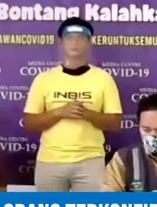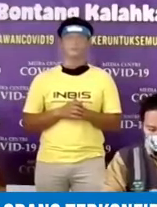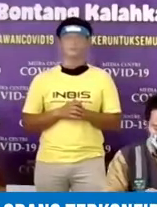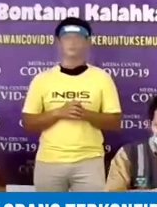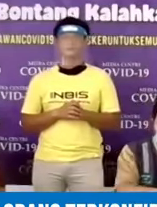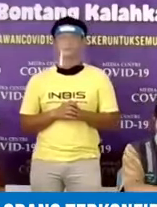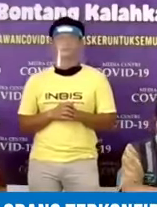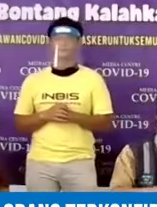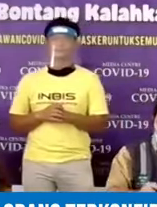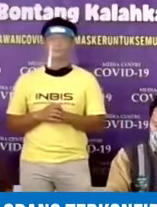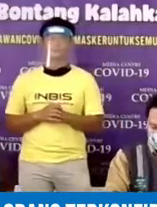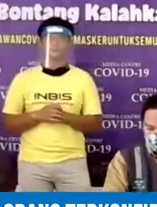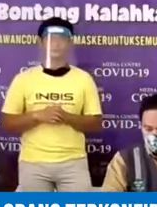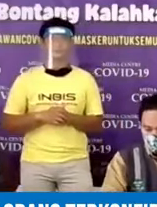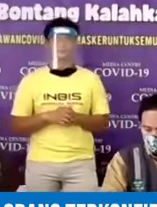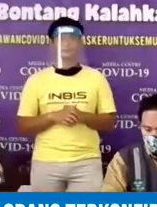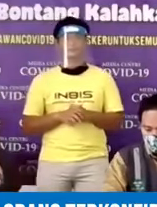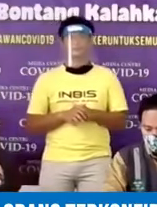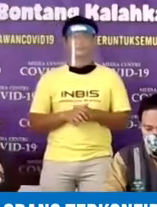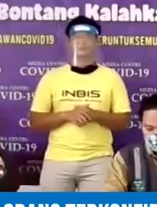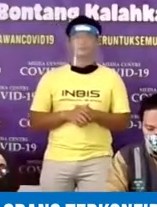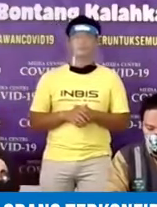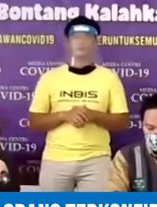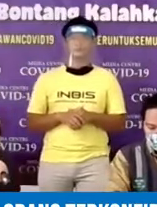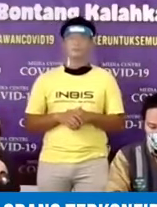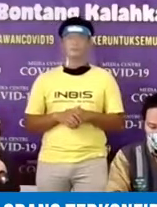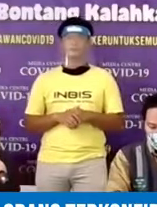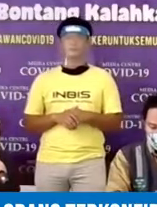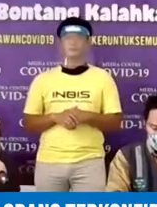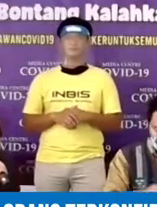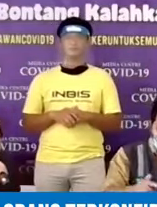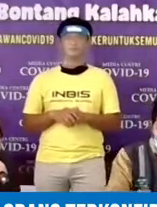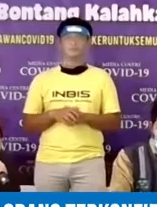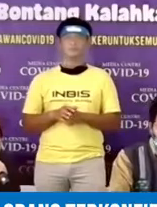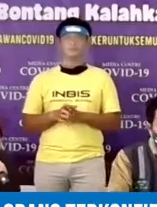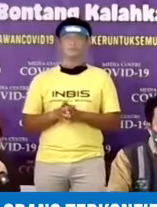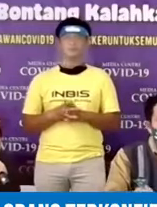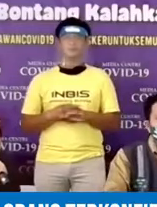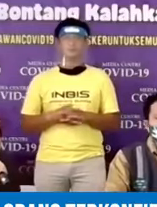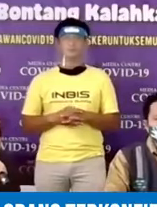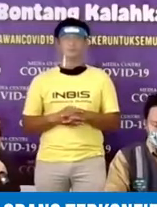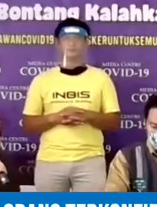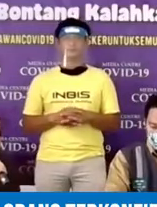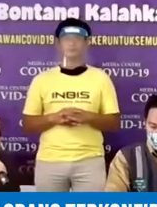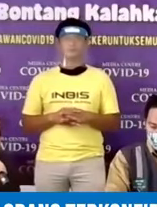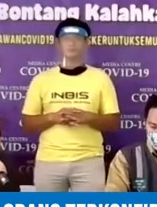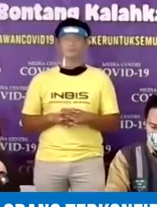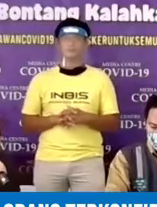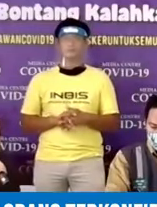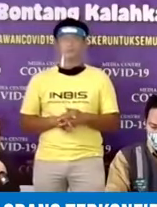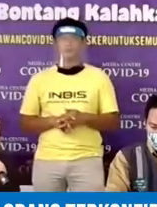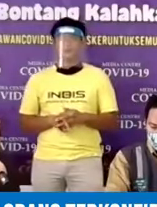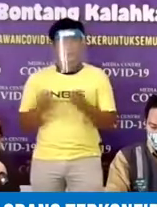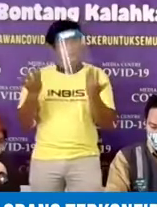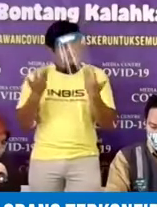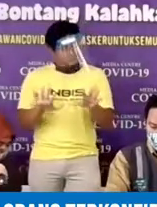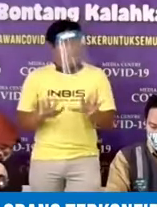oke akhirnya itu ya ya masih ada bikin diklarifikasi atau